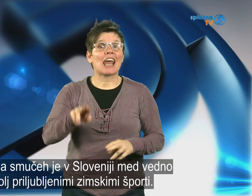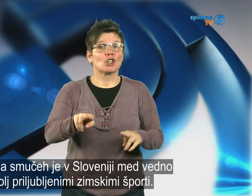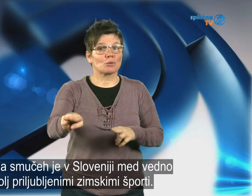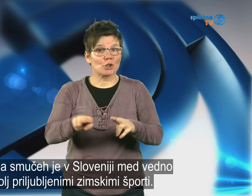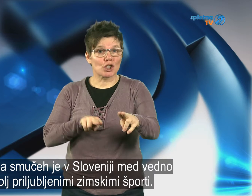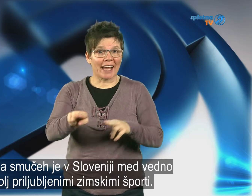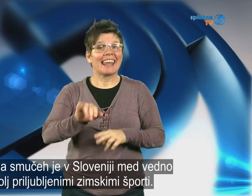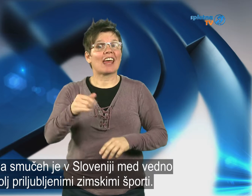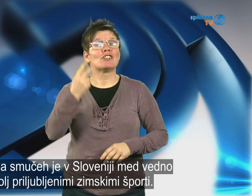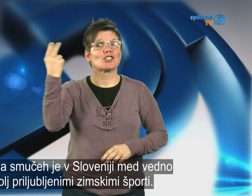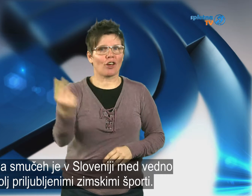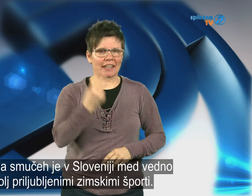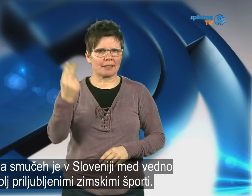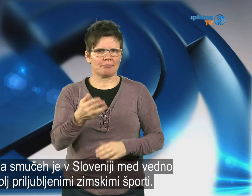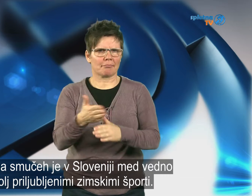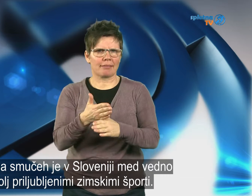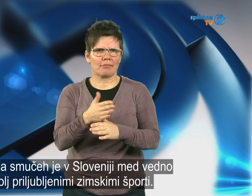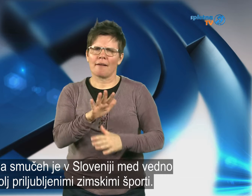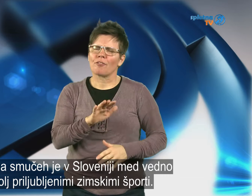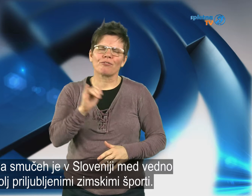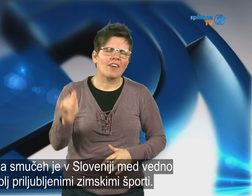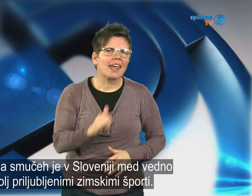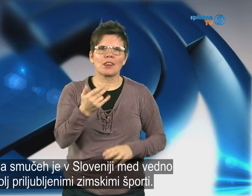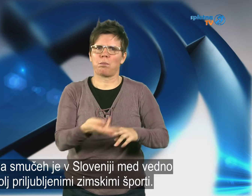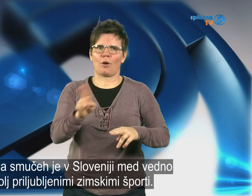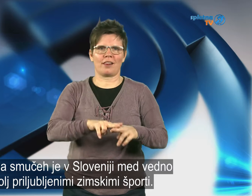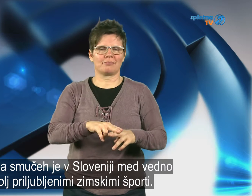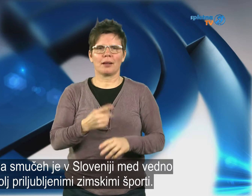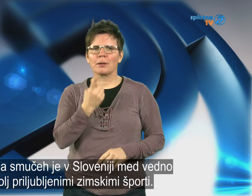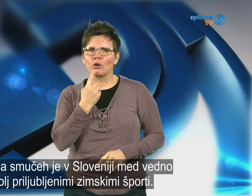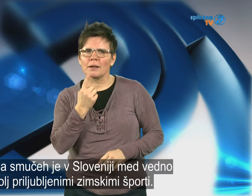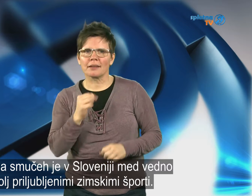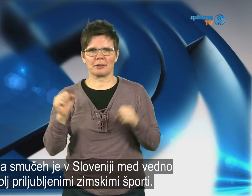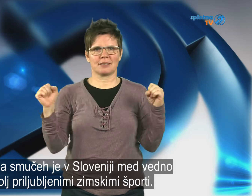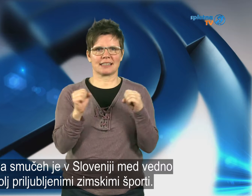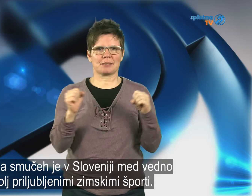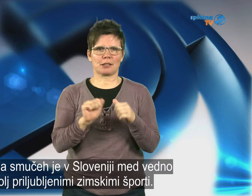Tek na smučeh je v Sloveniji med vedno bolj priljubljenimi zimskimi športi.